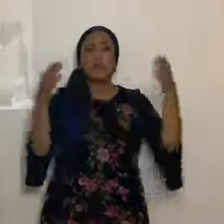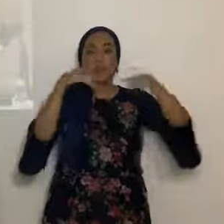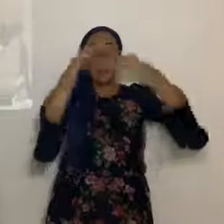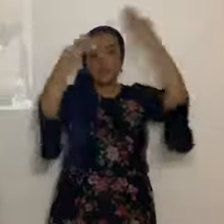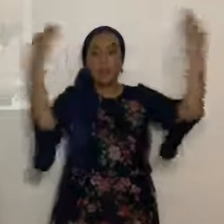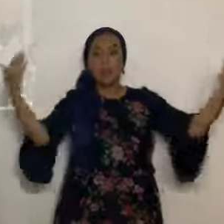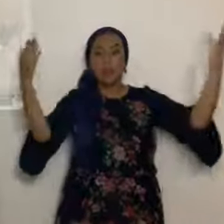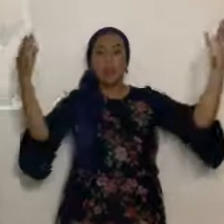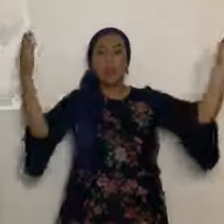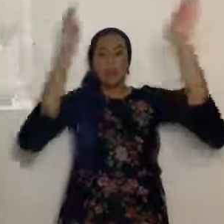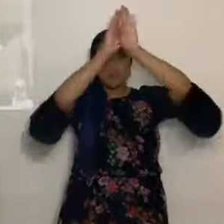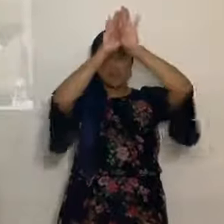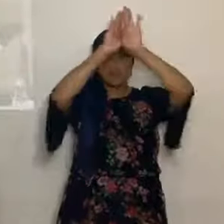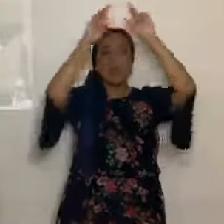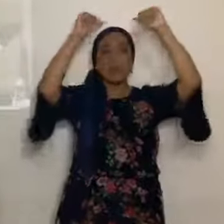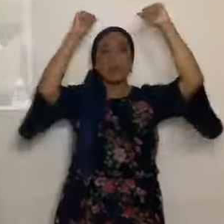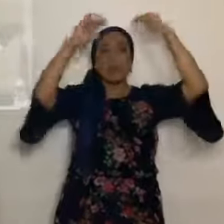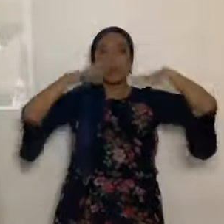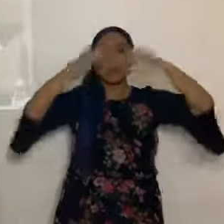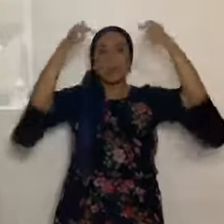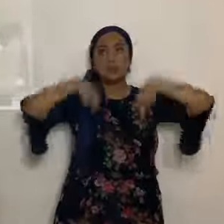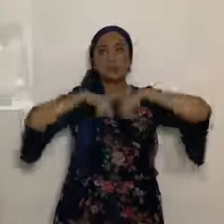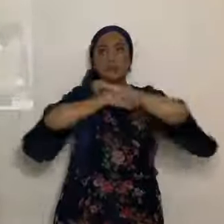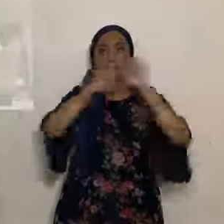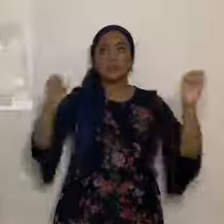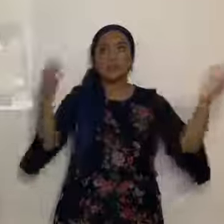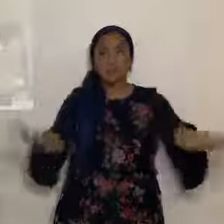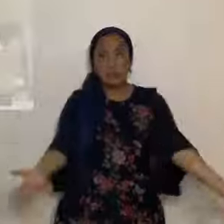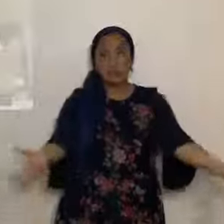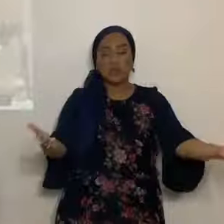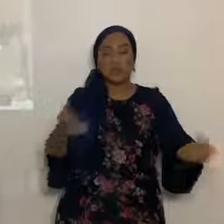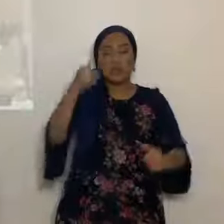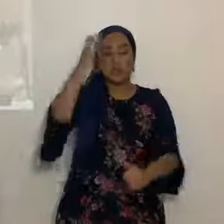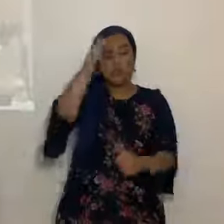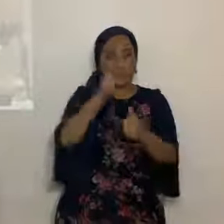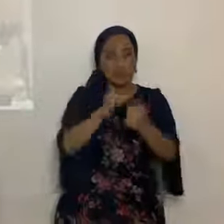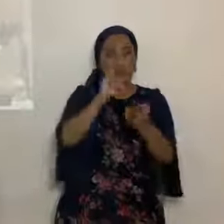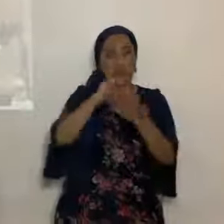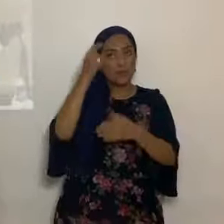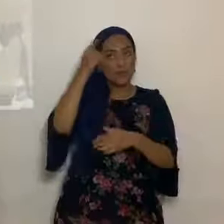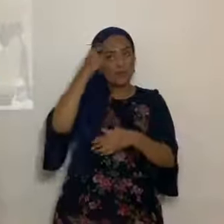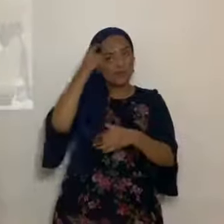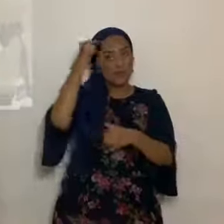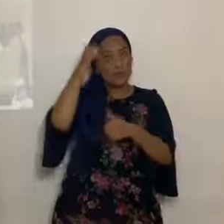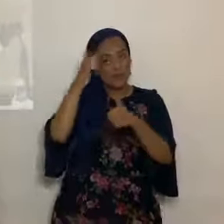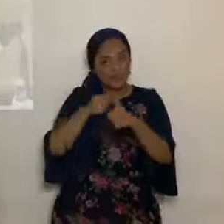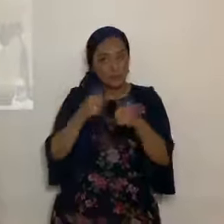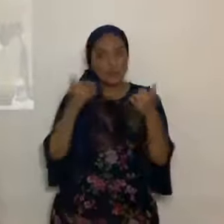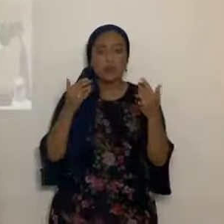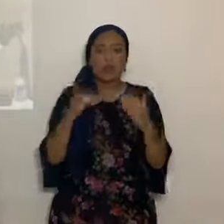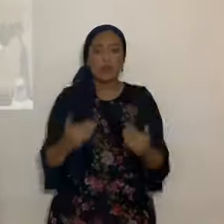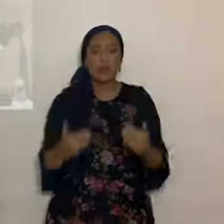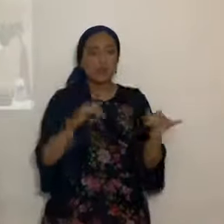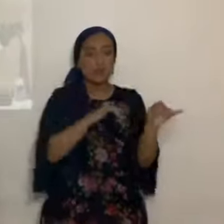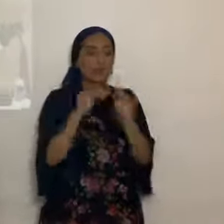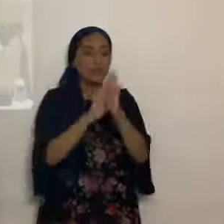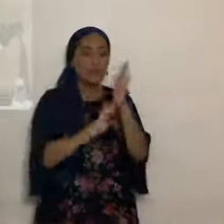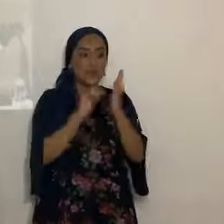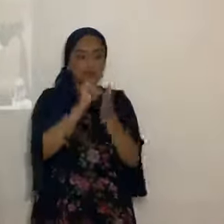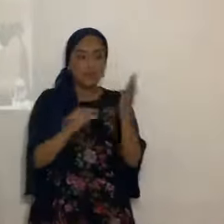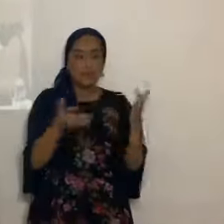del cielo y no viene sanidad. Tengamos eso en cuenta, amados. Ahora, la misma cita,